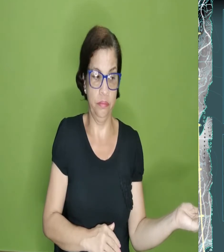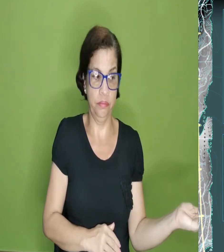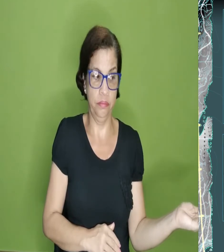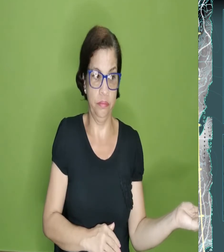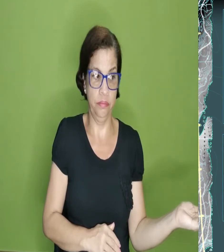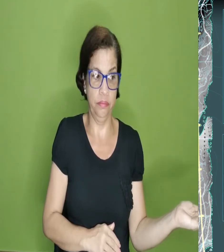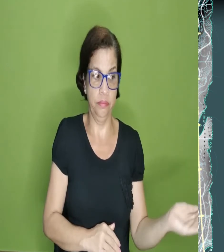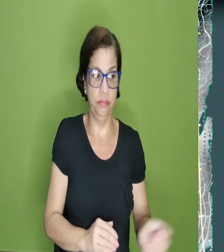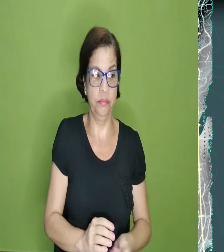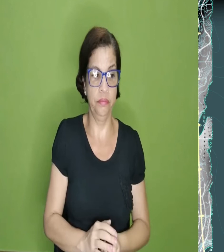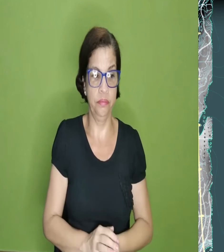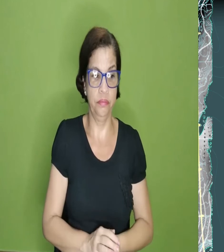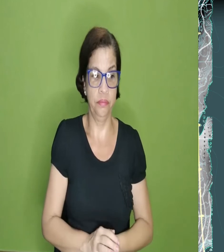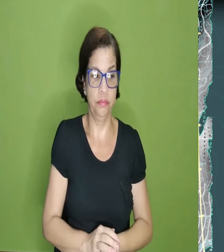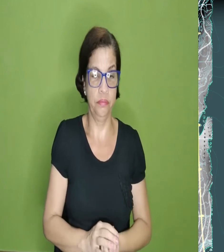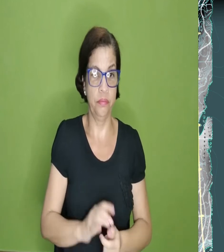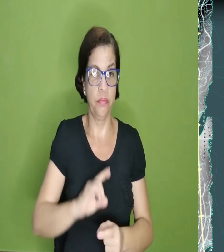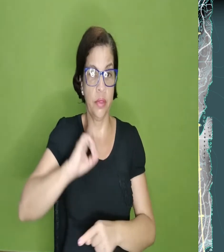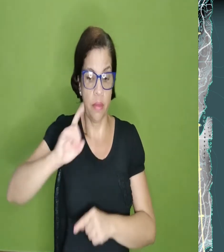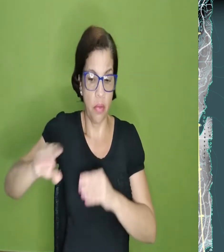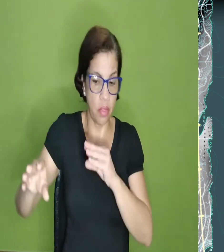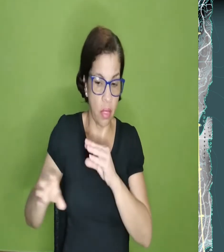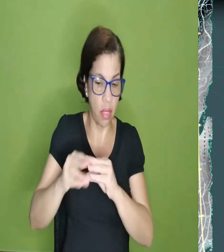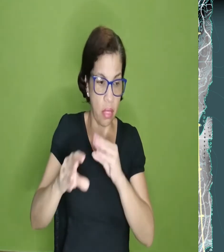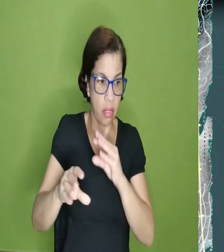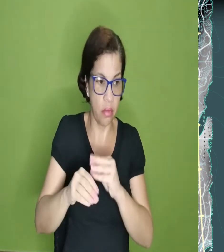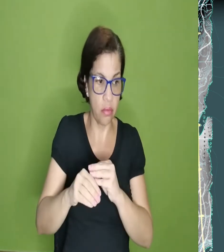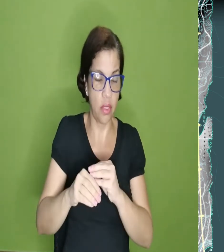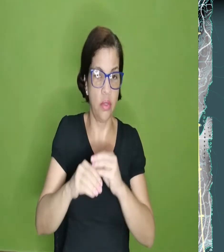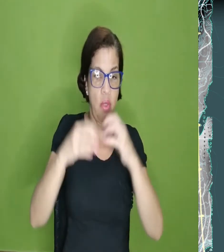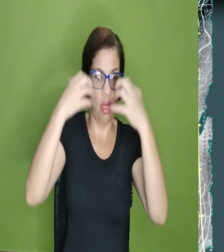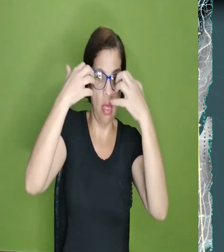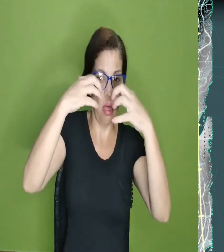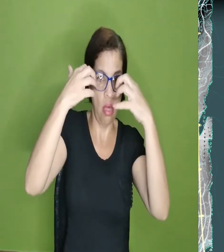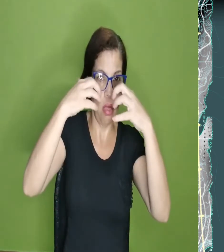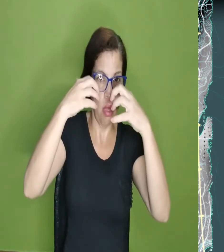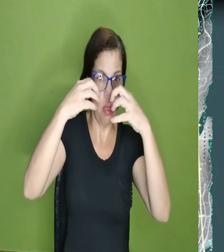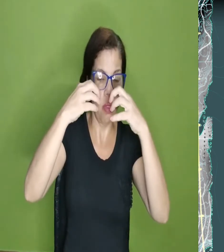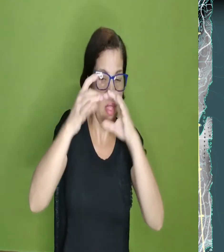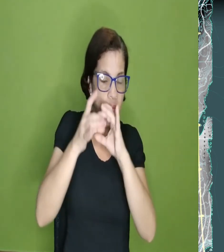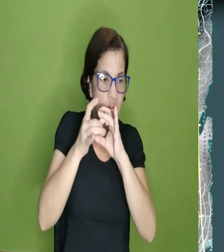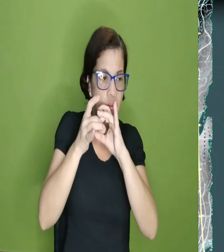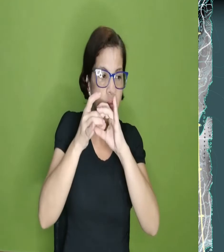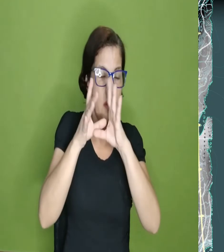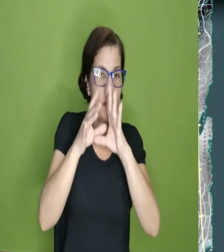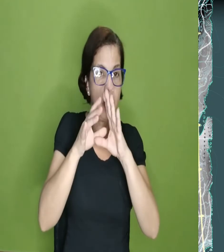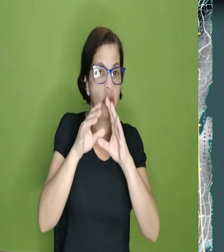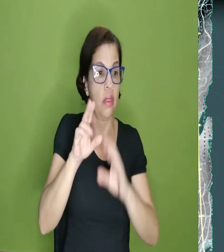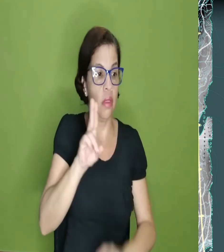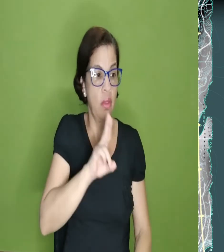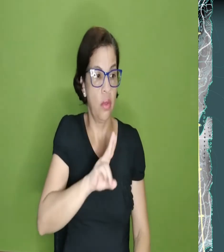em melanina. Após ser sintetizado, o neurotransmissor é liberado. A isso